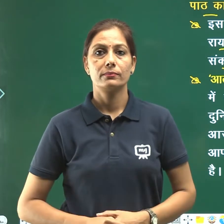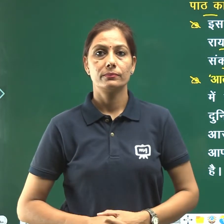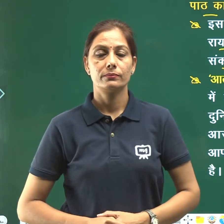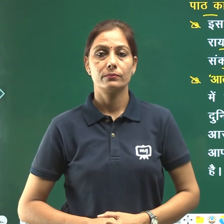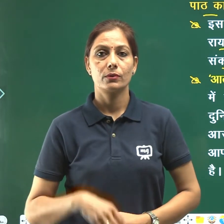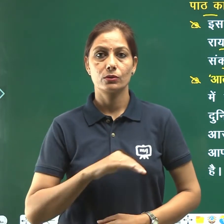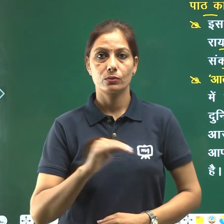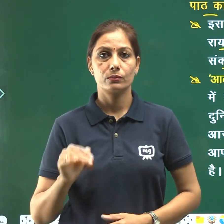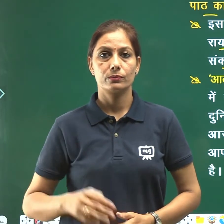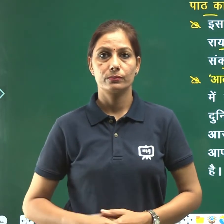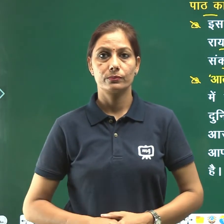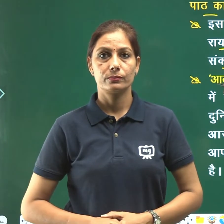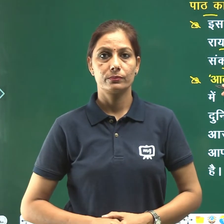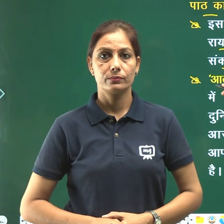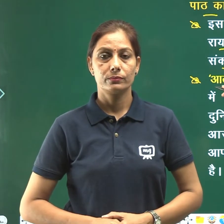बच्चों,